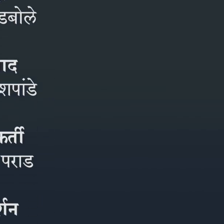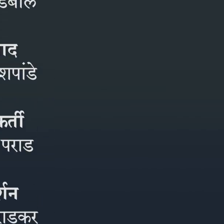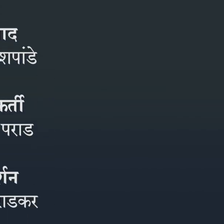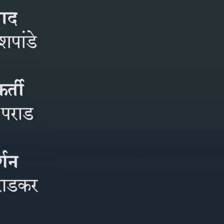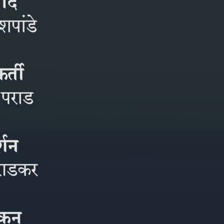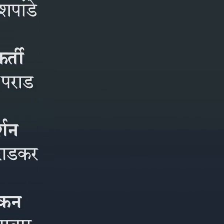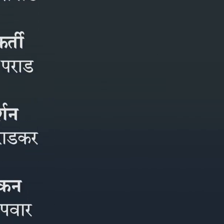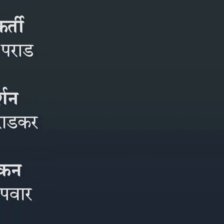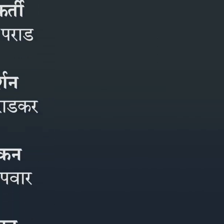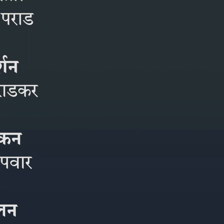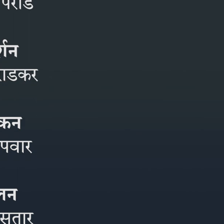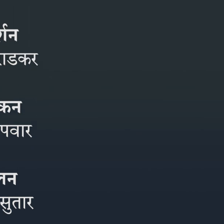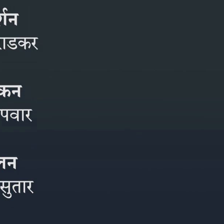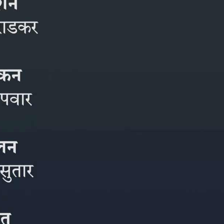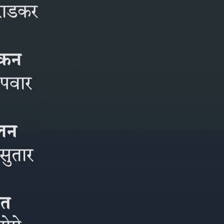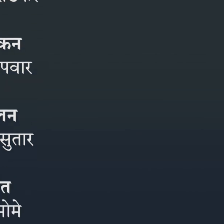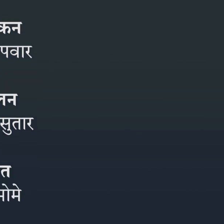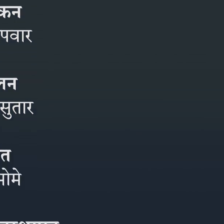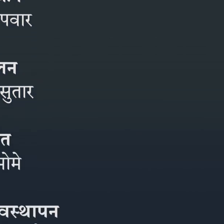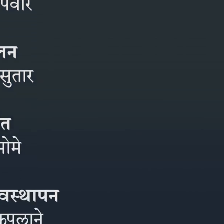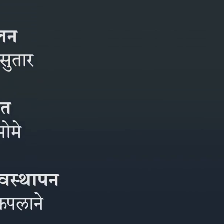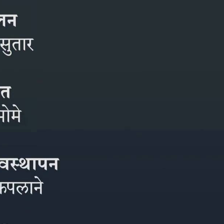में हुआ